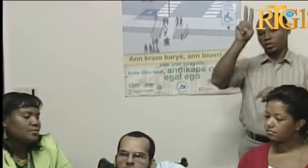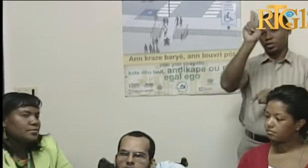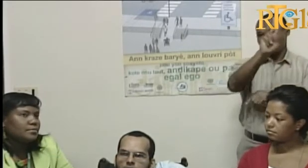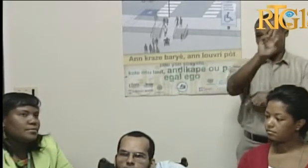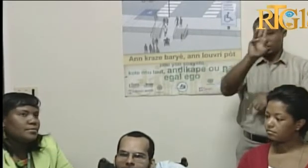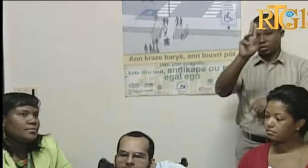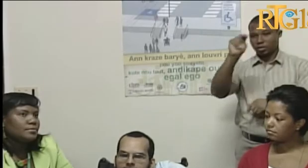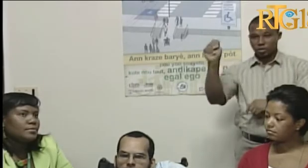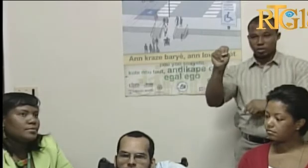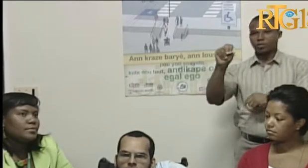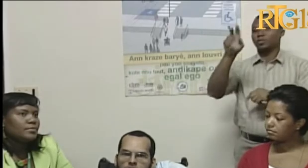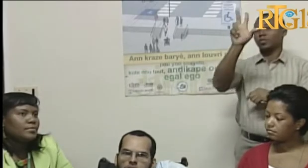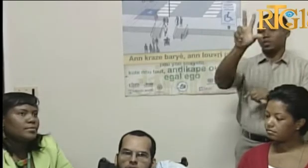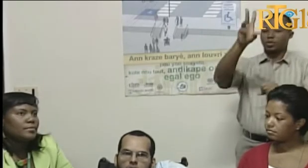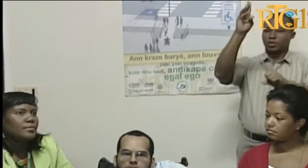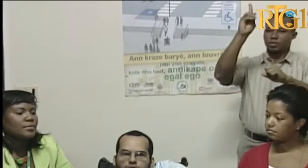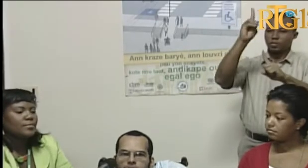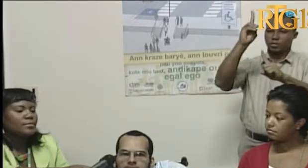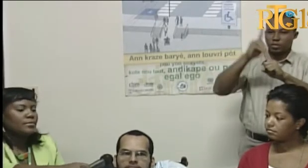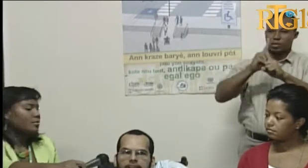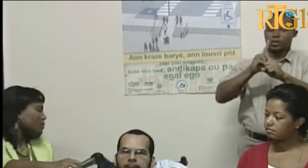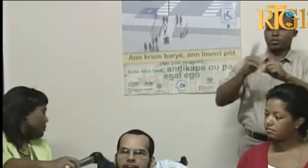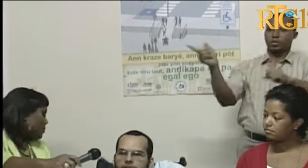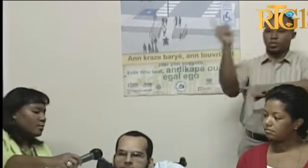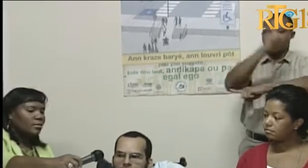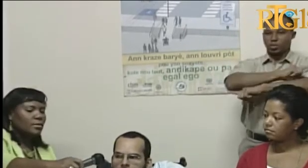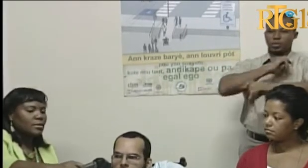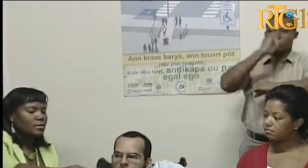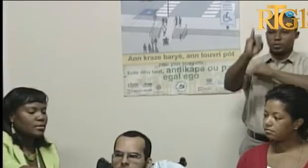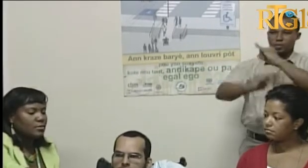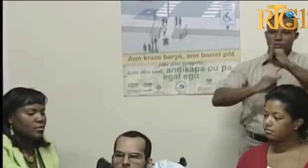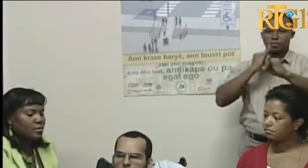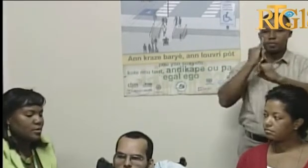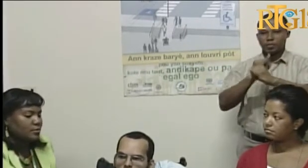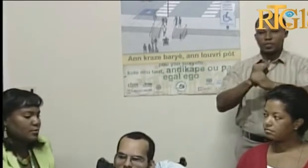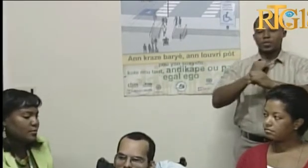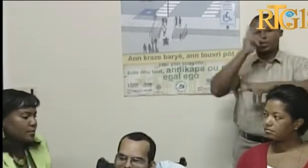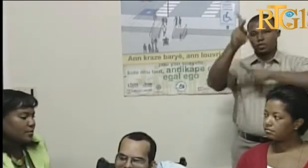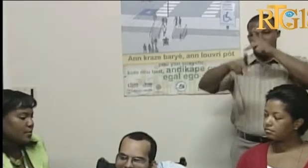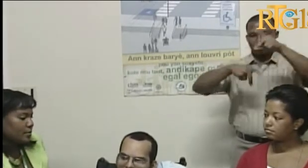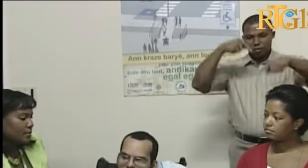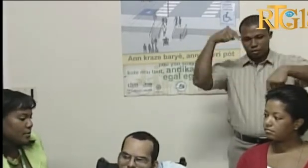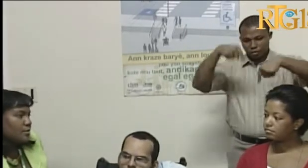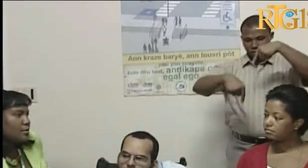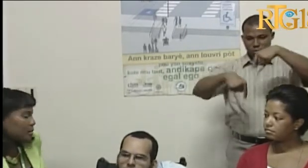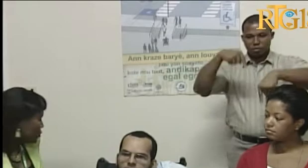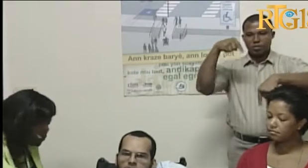décrété 3 décembre comme journée internationale des personnes